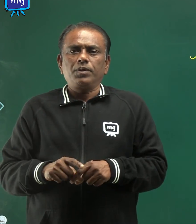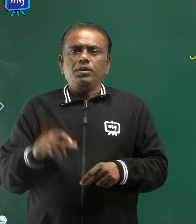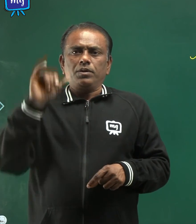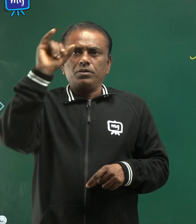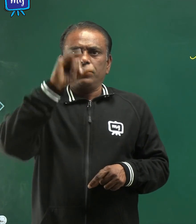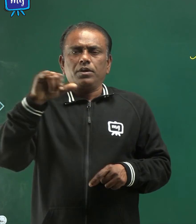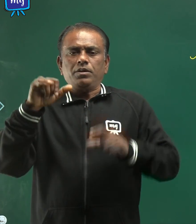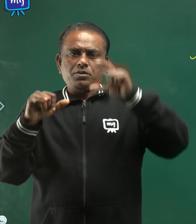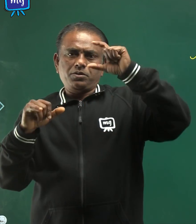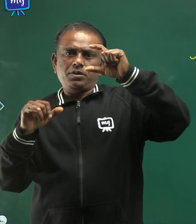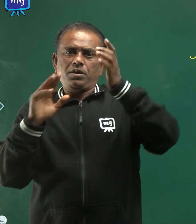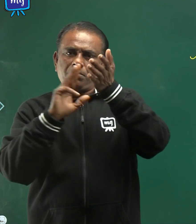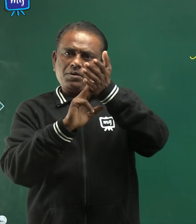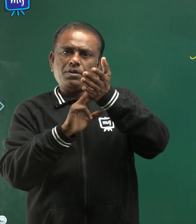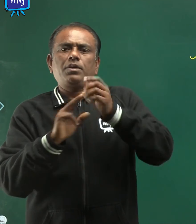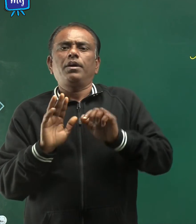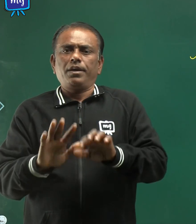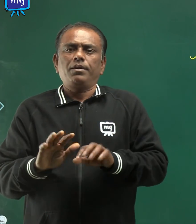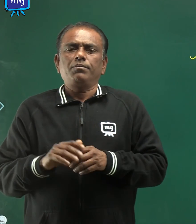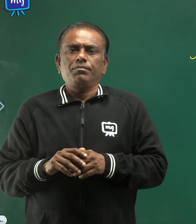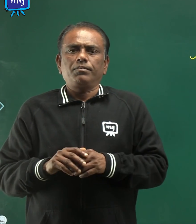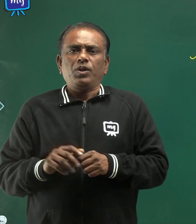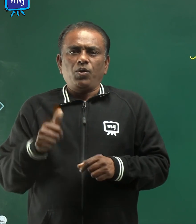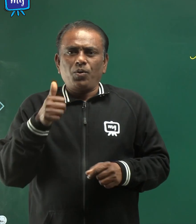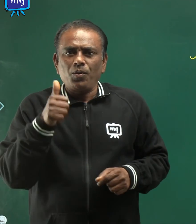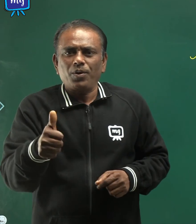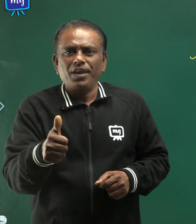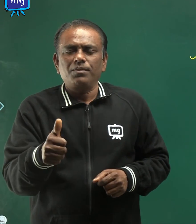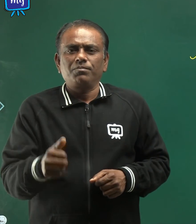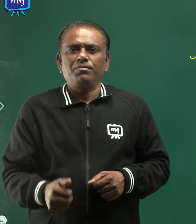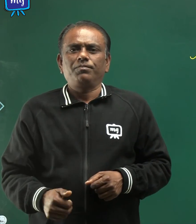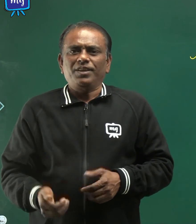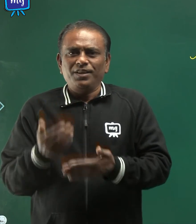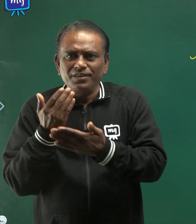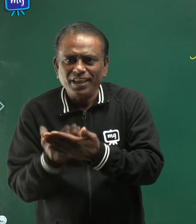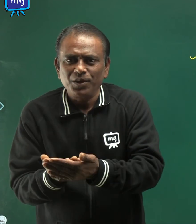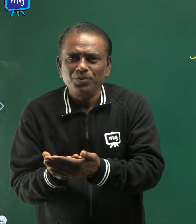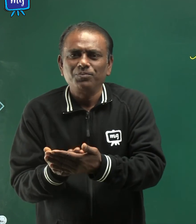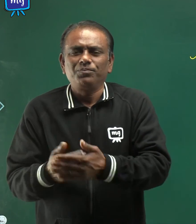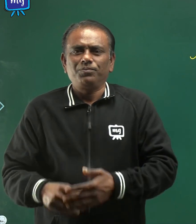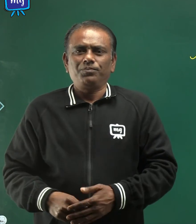6 सेमी है। ओके, थैंक यू।